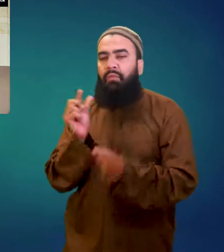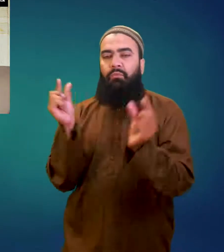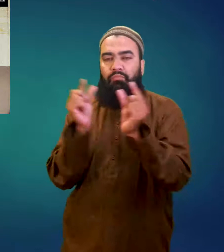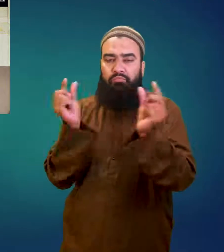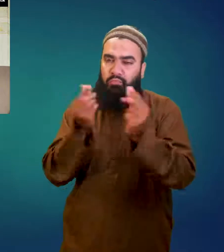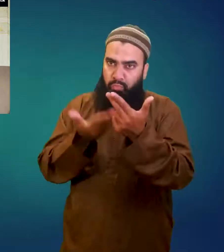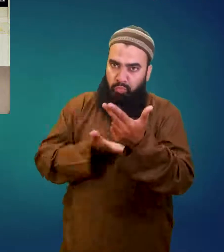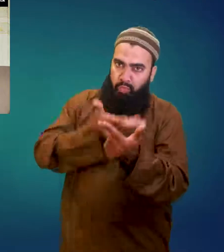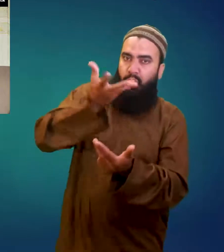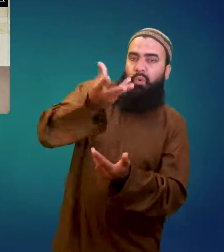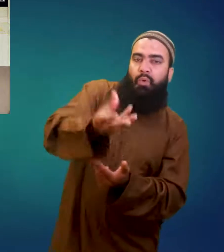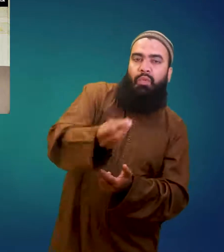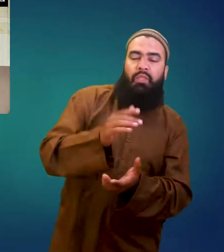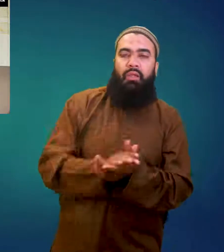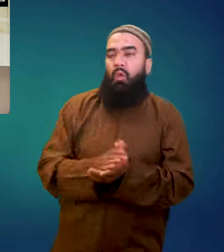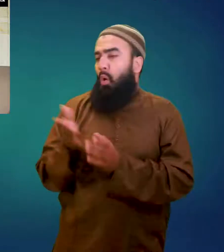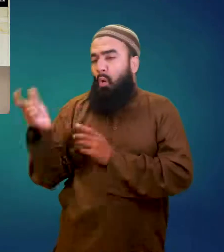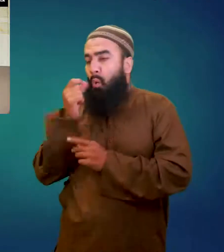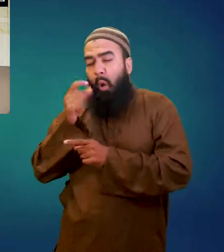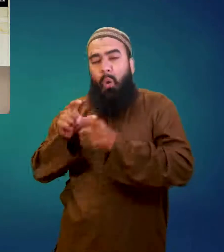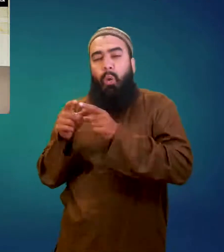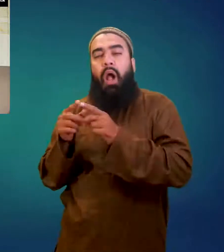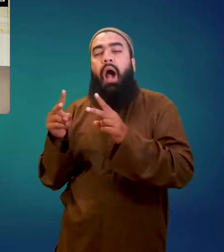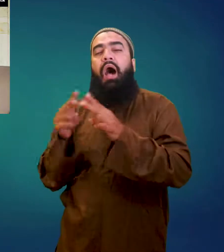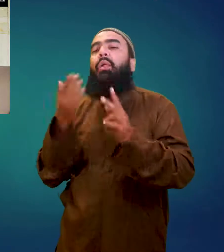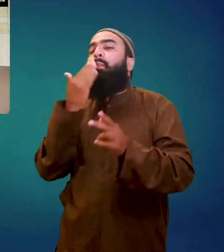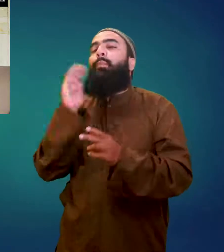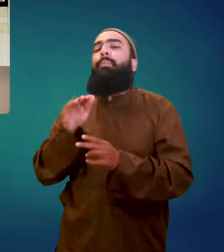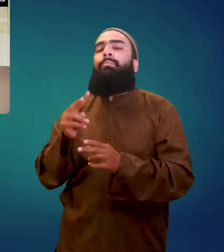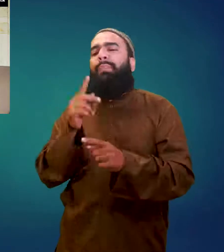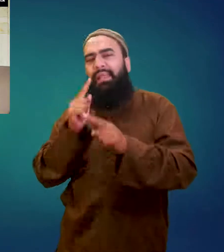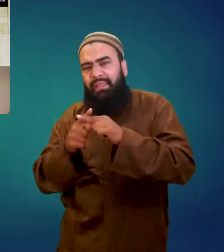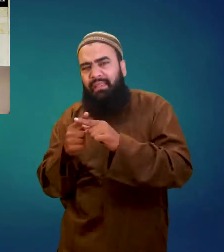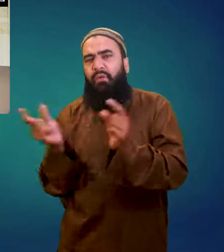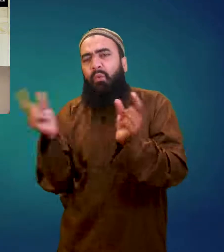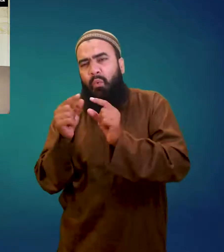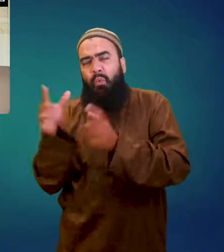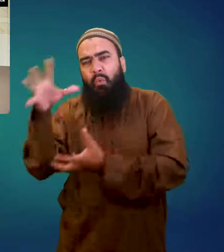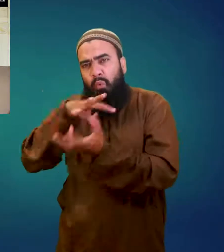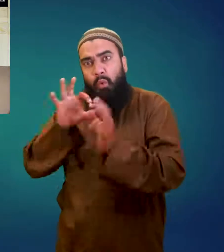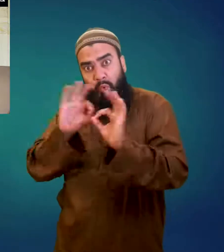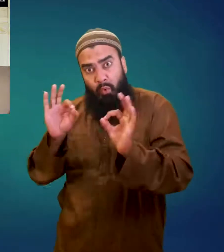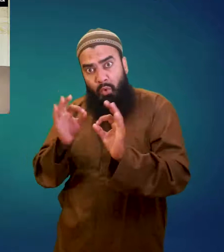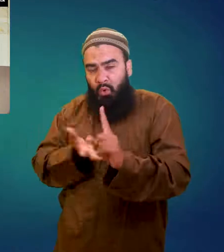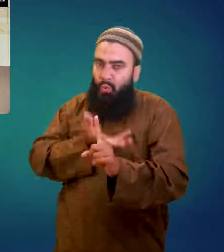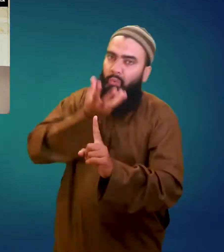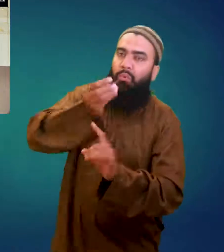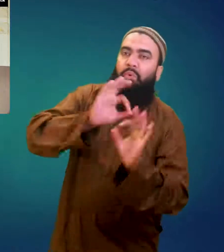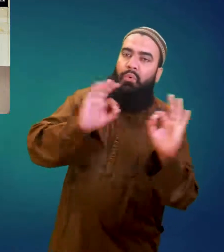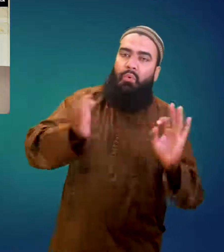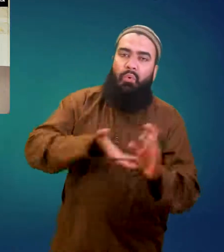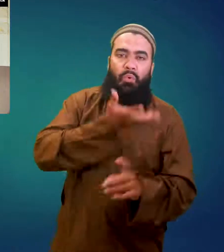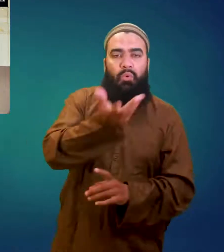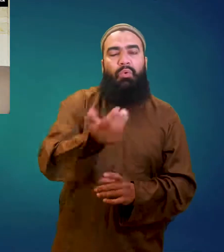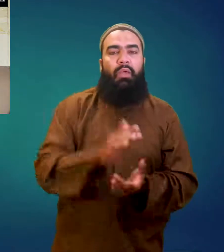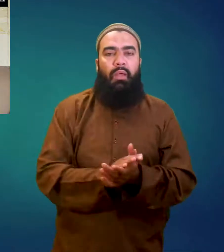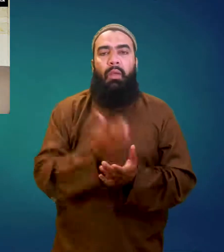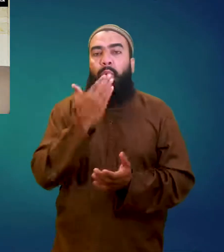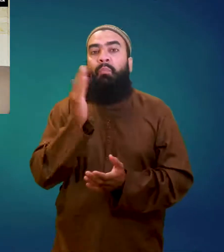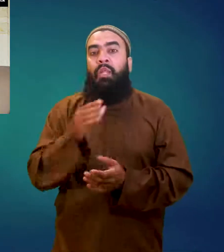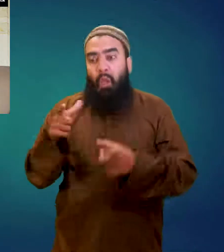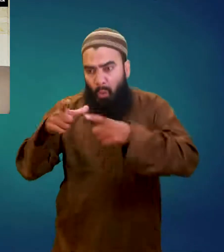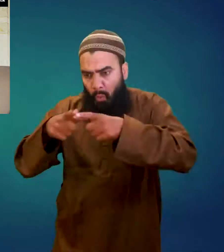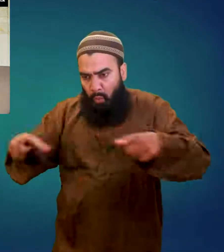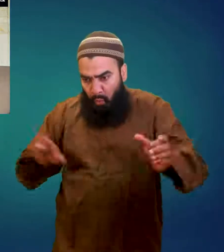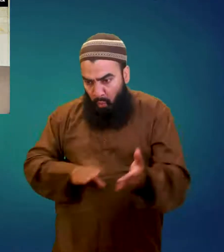اجمالی حالات ان آیات میں مذکور فرمائے گئے، اور اس حوالے سے یہ فرمایا گیا کہ ذرا ان بستیوں کی اور